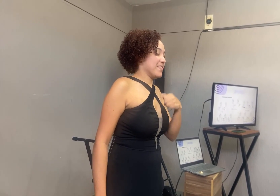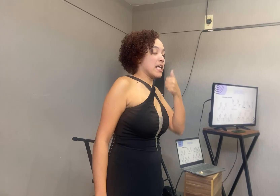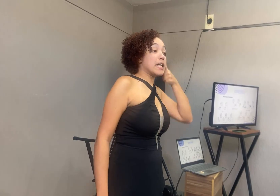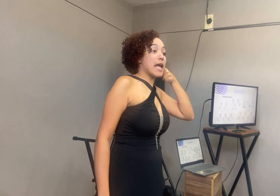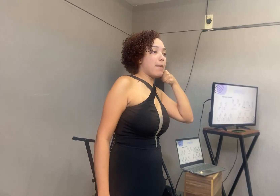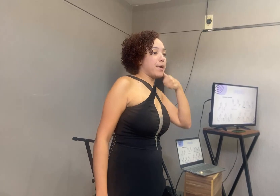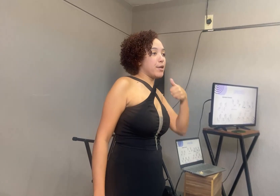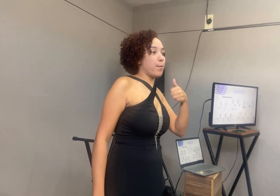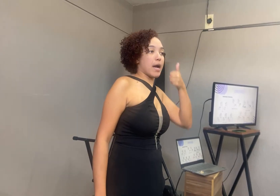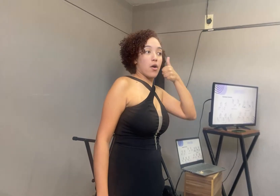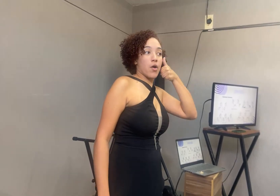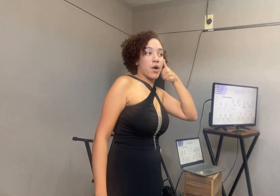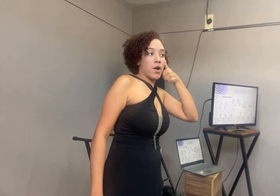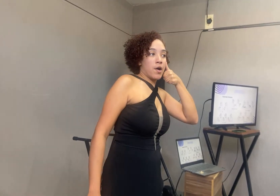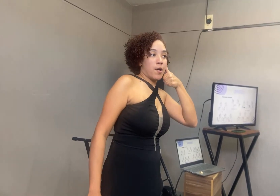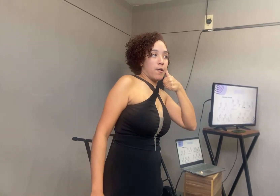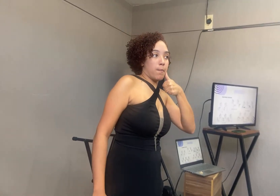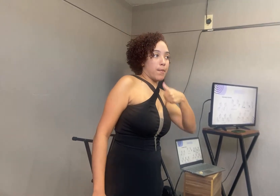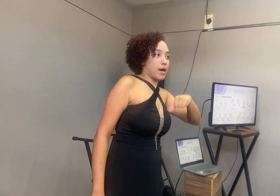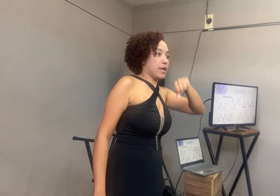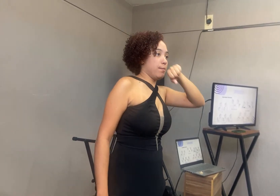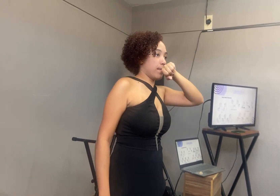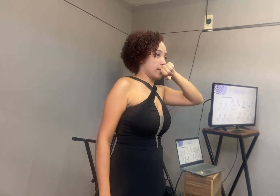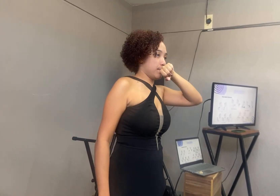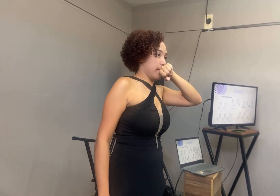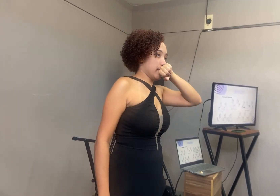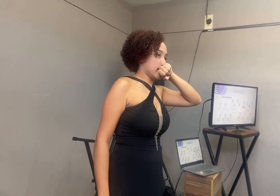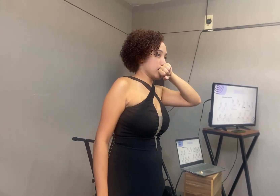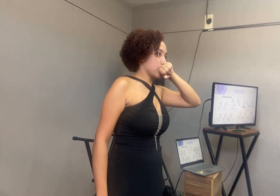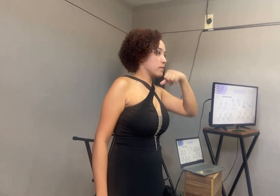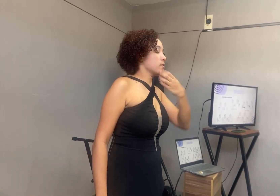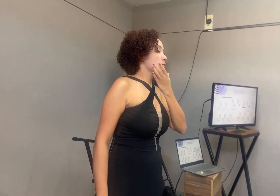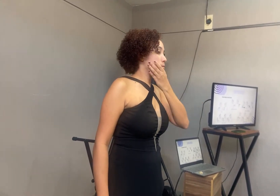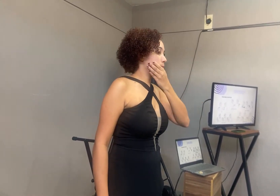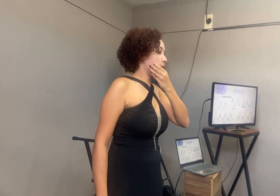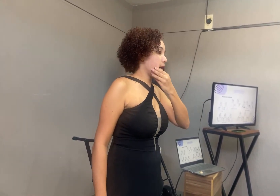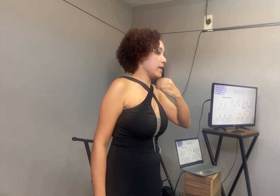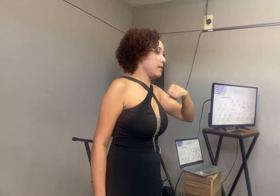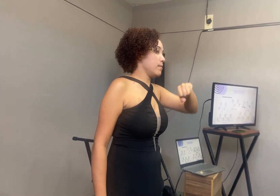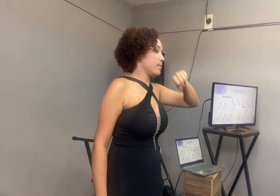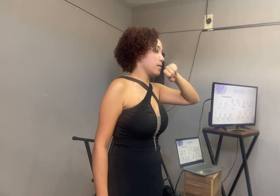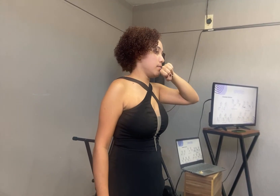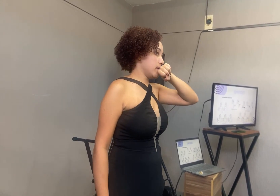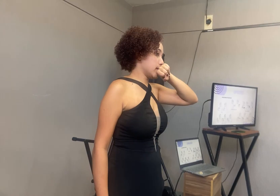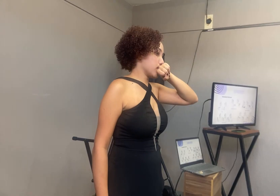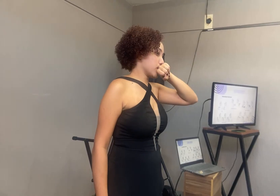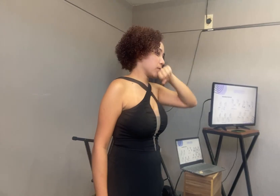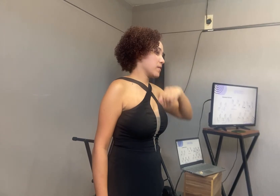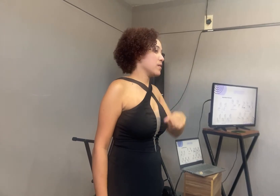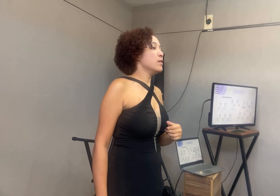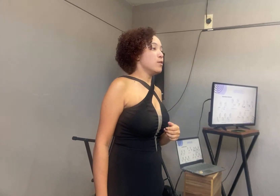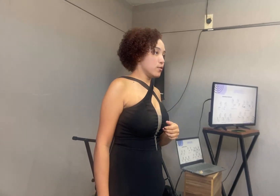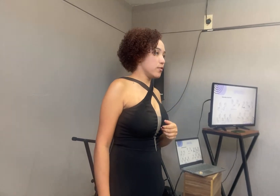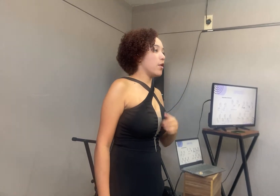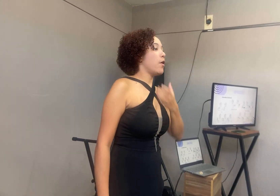Que nem a mãe e o pai, ó. Mãe é de bênção, pai é de bênção. O